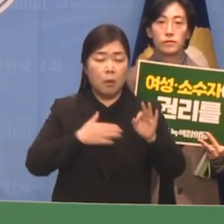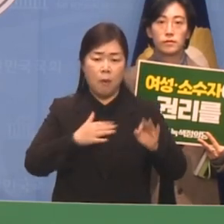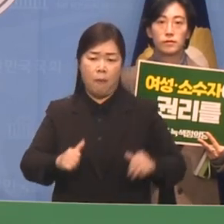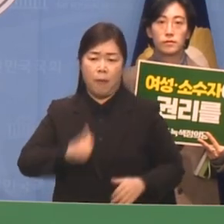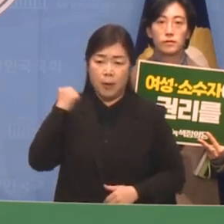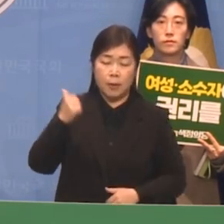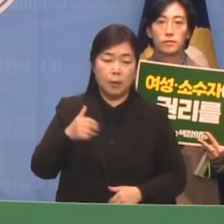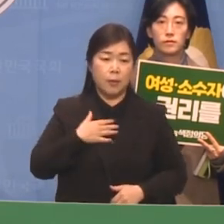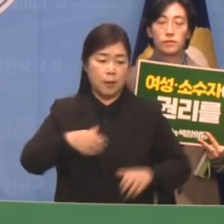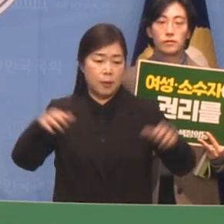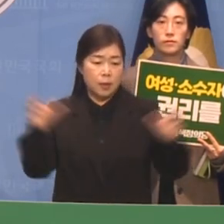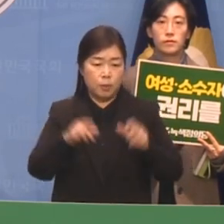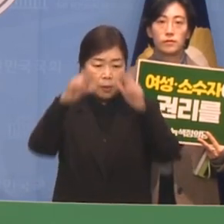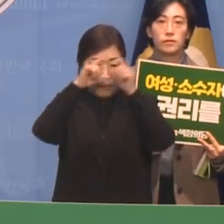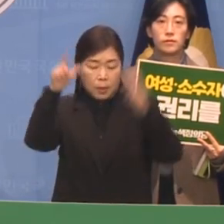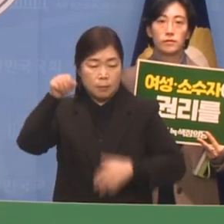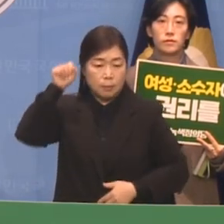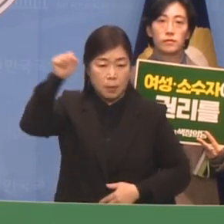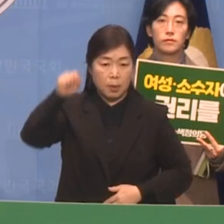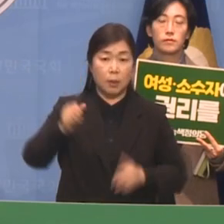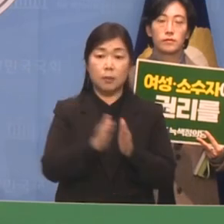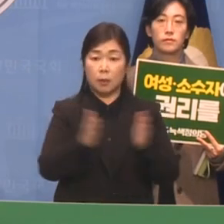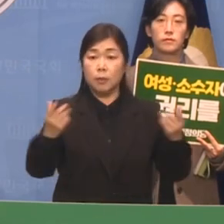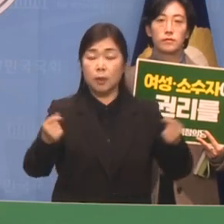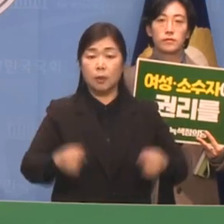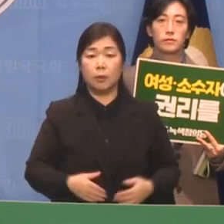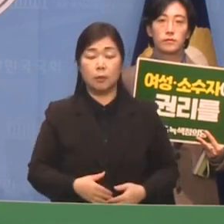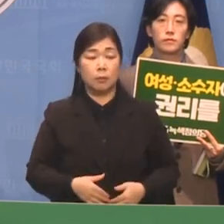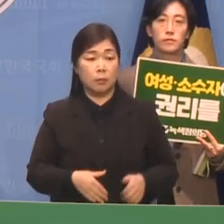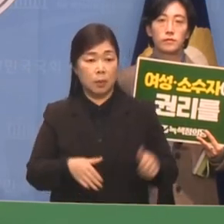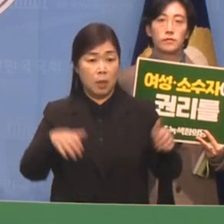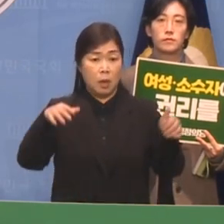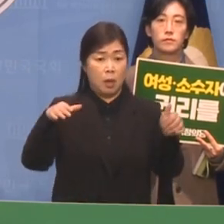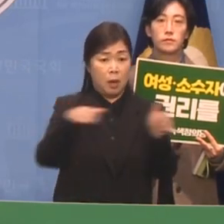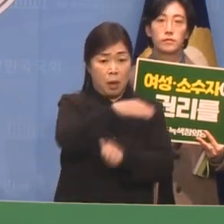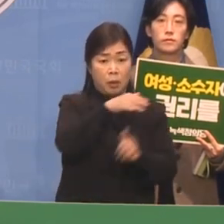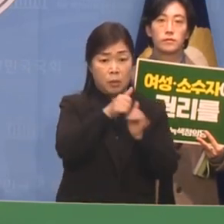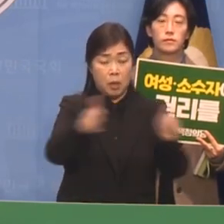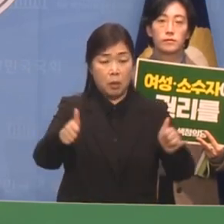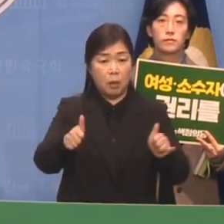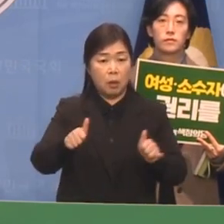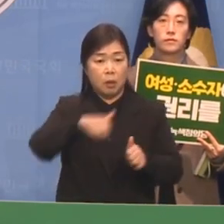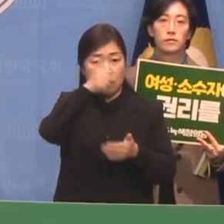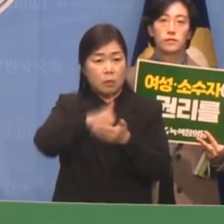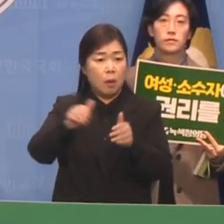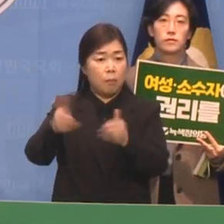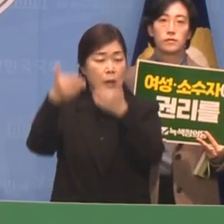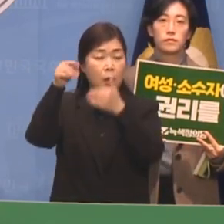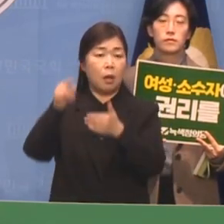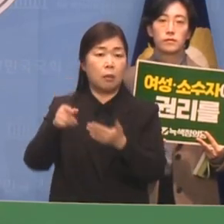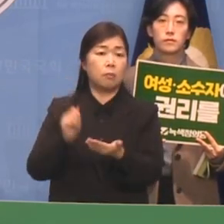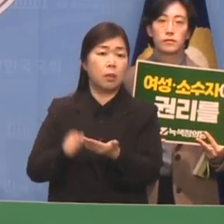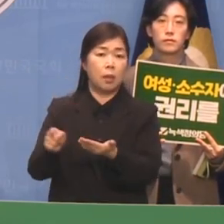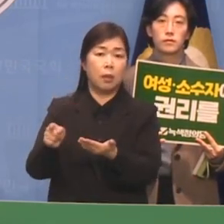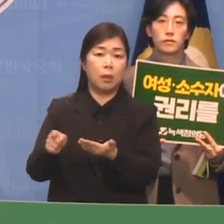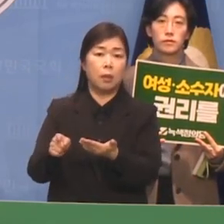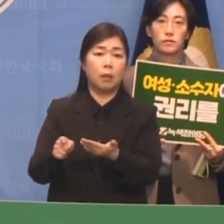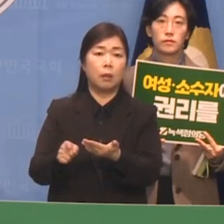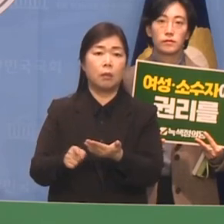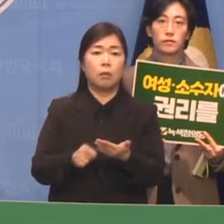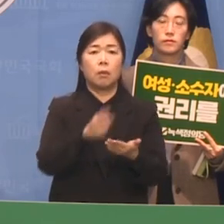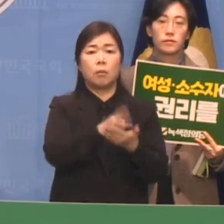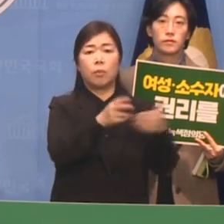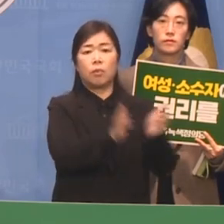사람들과 집회를 열기 시작했습니다. 가해자에게 솜방망이 처벌을 내리는 사법부를 규탄하고 가해자에게